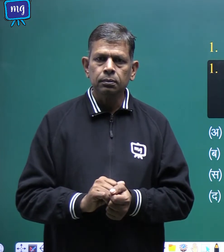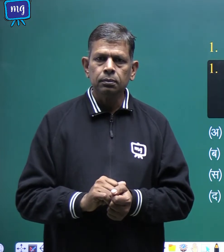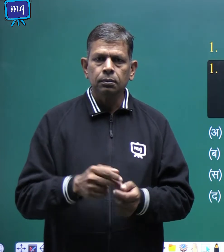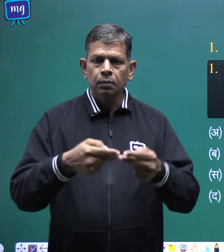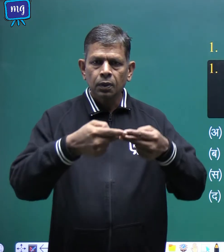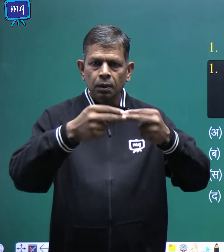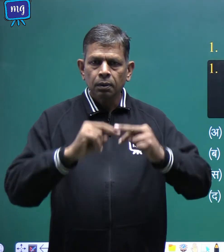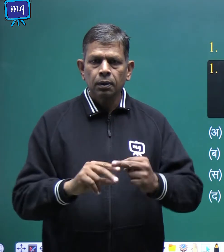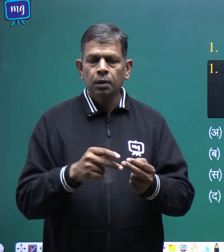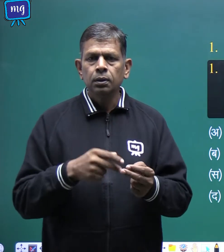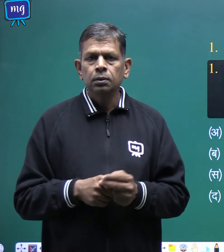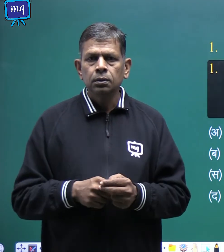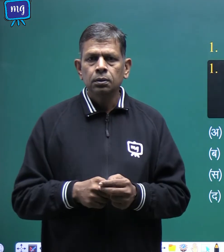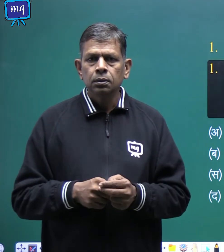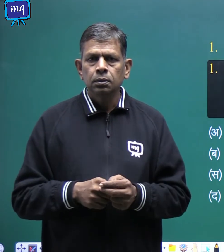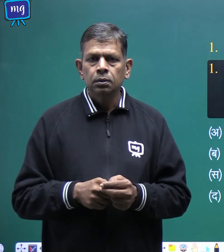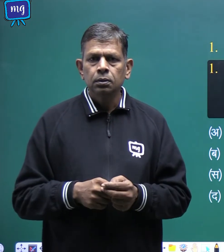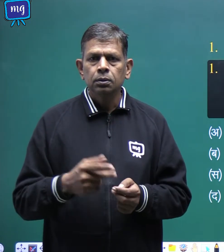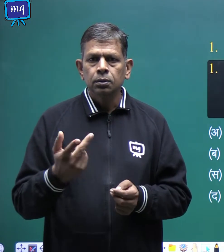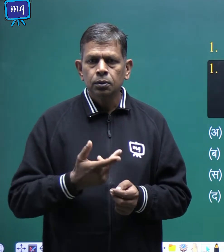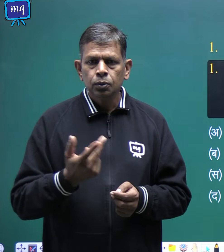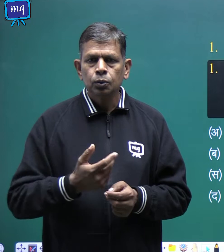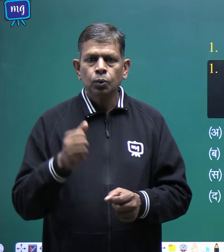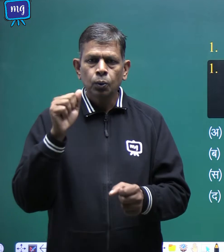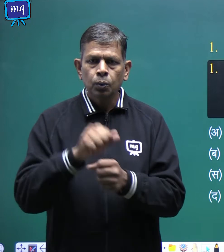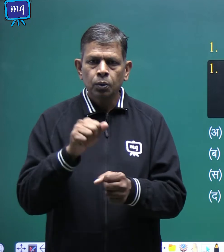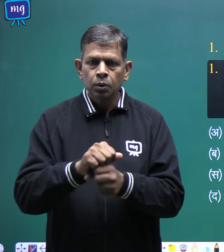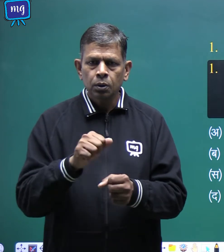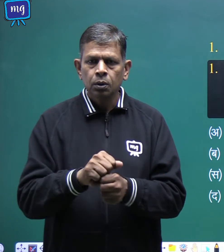निम्न में से किसको पीटकर